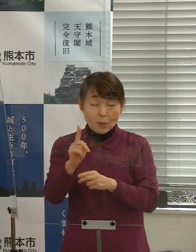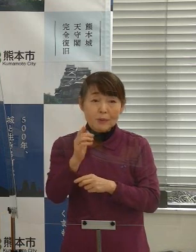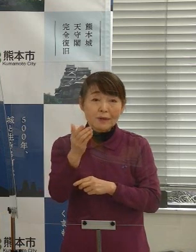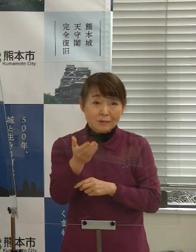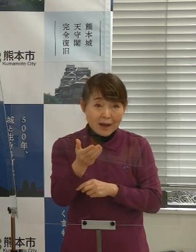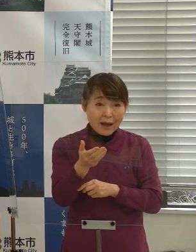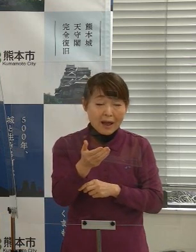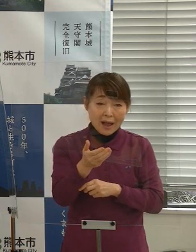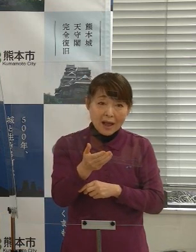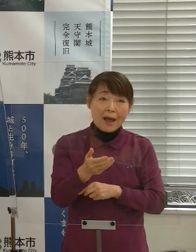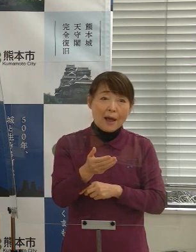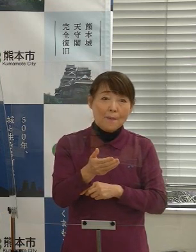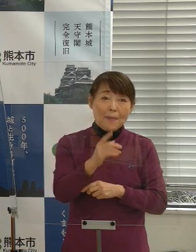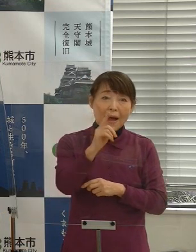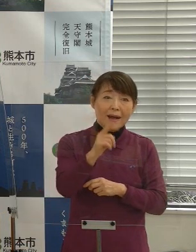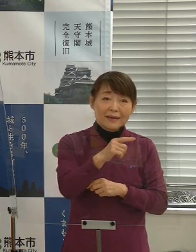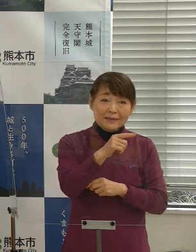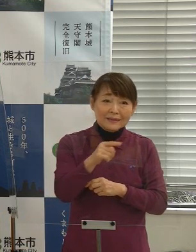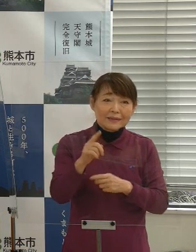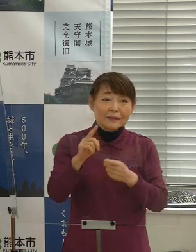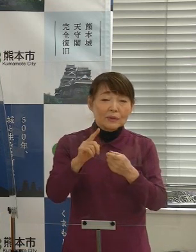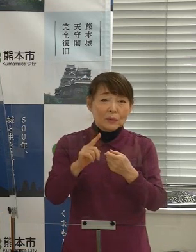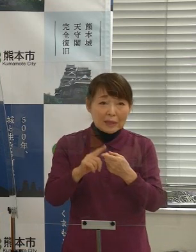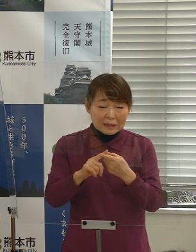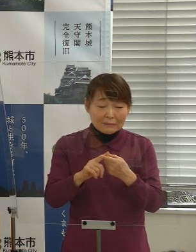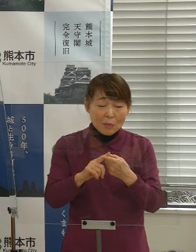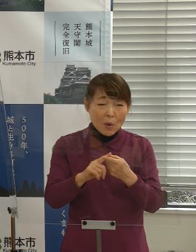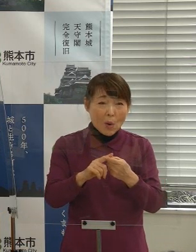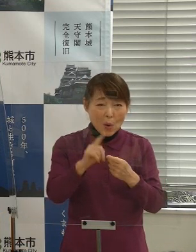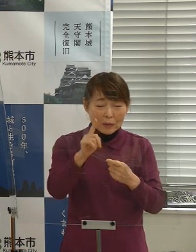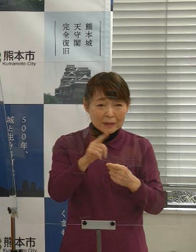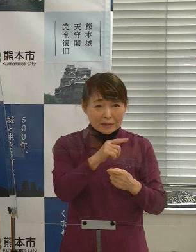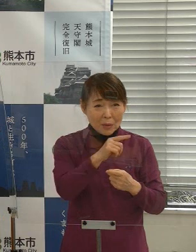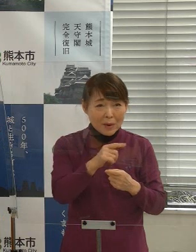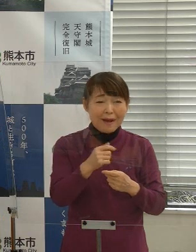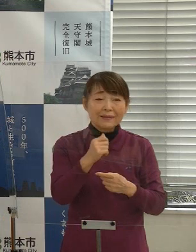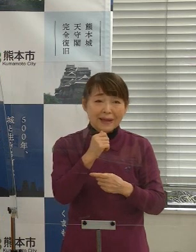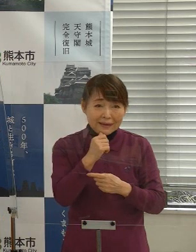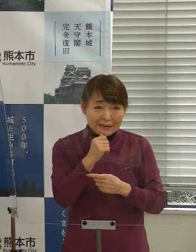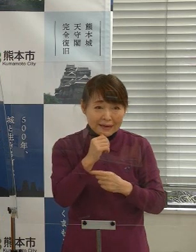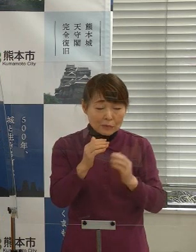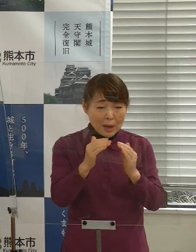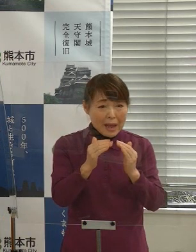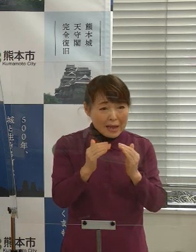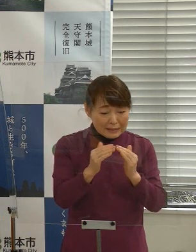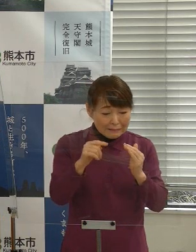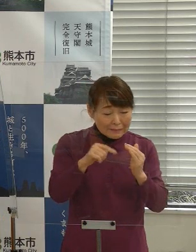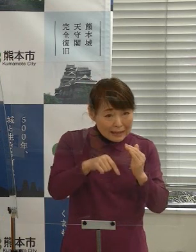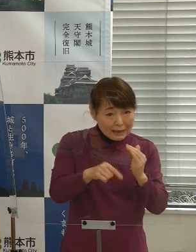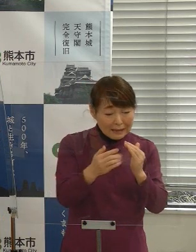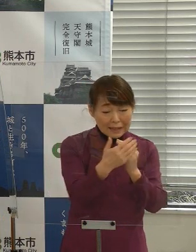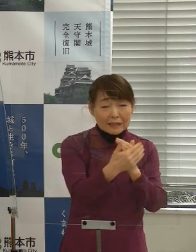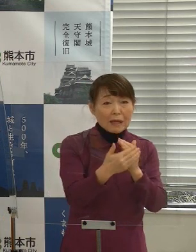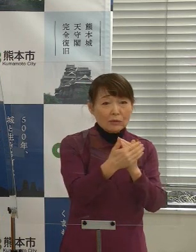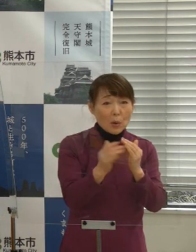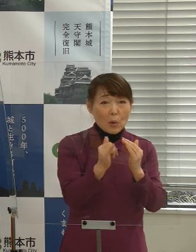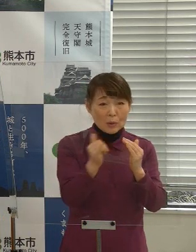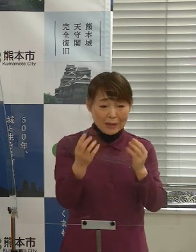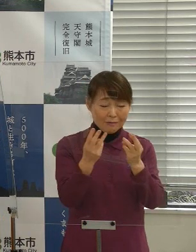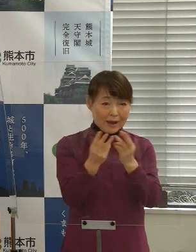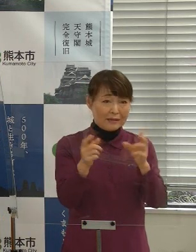の、第5波の時は逼迫をしてですね、自宅療養者も非常に増えましたし、なかなか